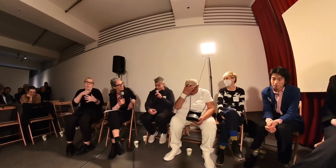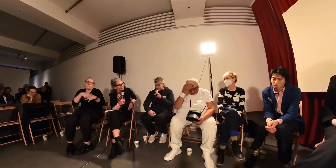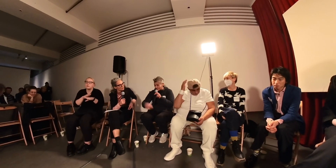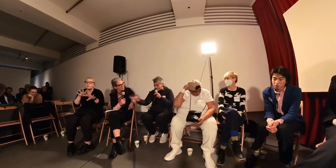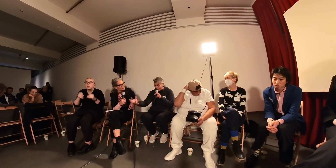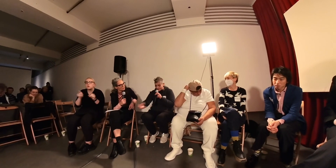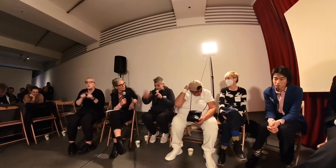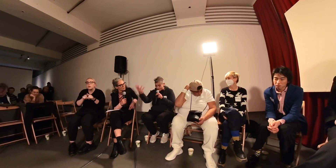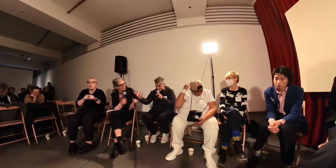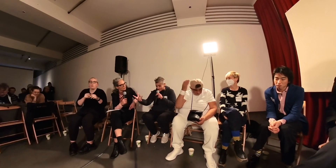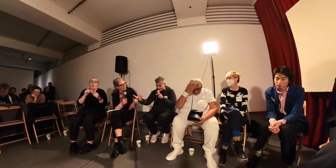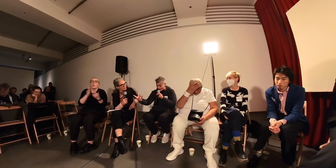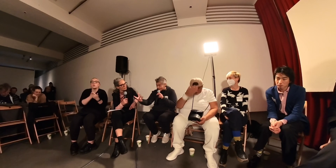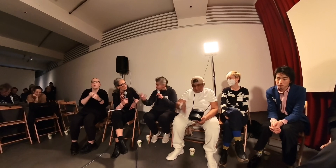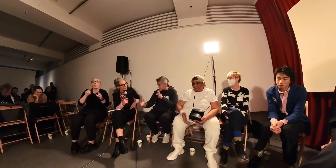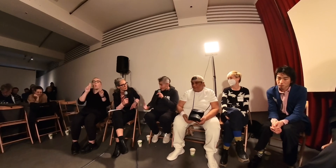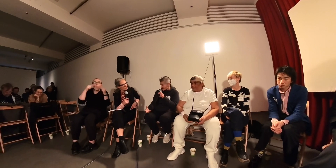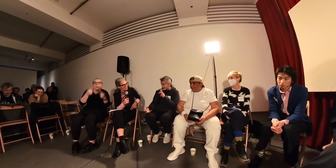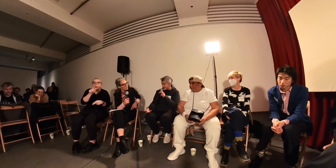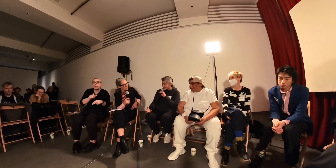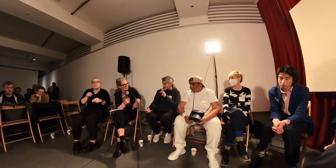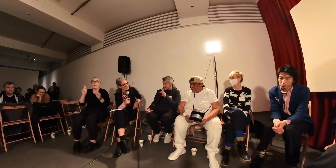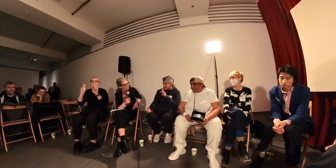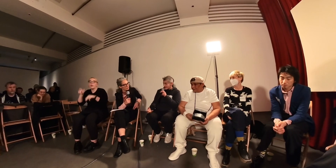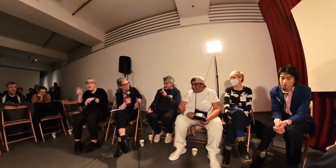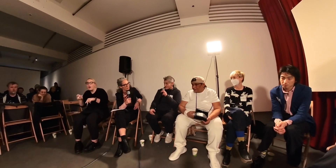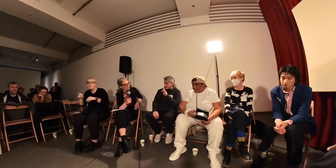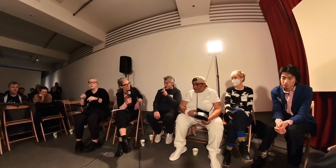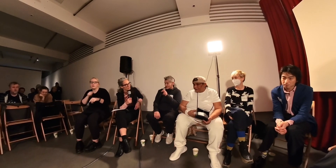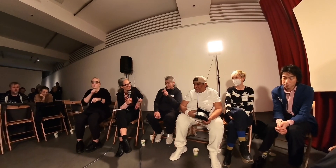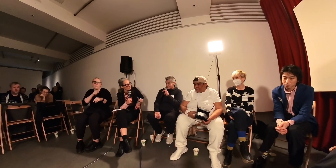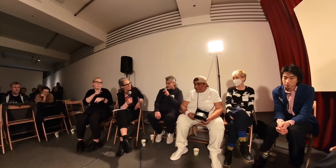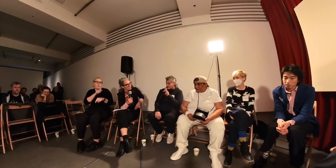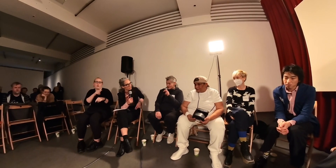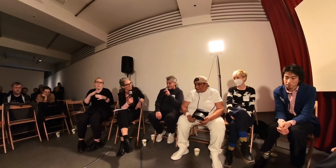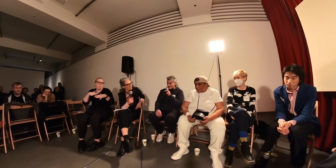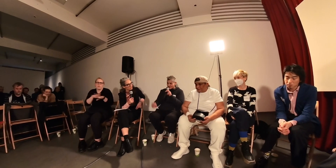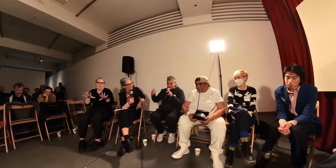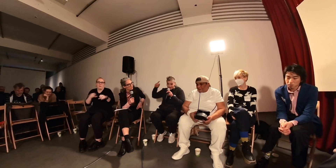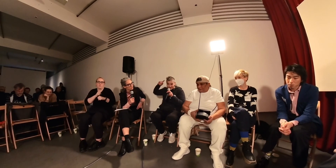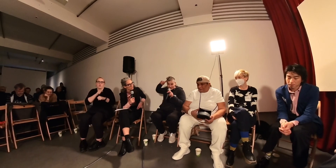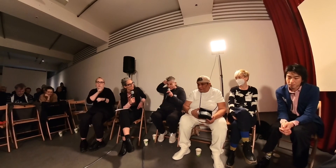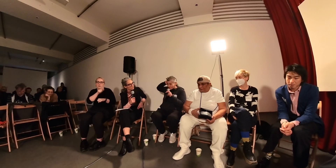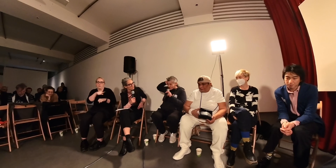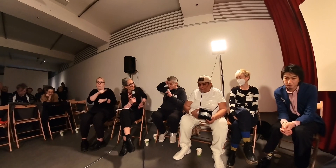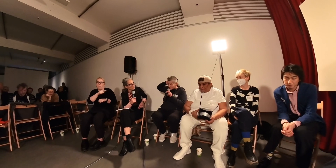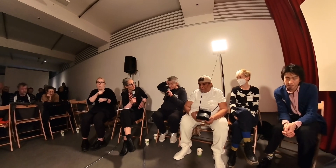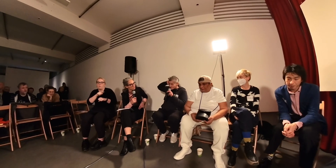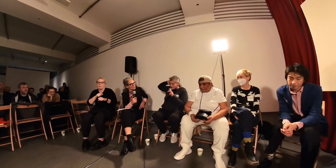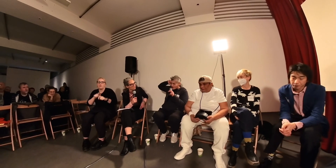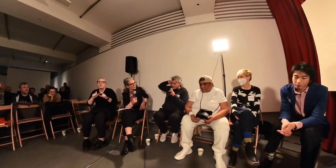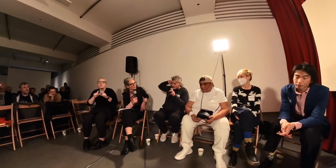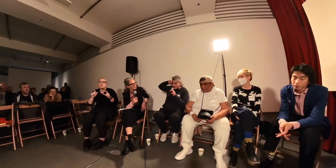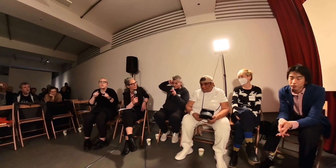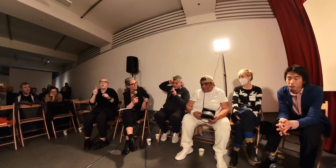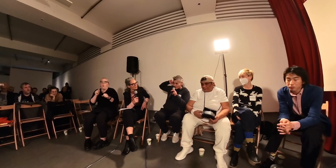jsi umělec, nebo právník, nebo to, ale nepřijímáte nás. Nepřijímáte nás. Vždycky tam máte takovej ten obrovský